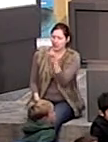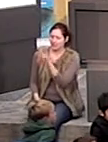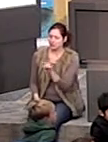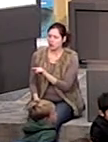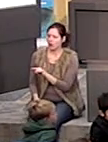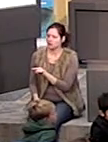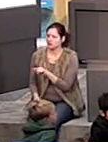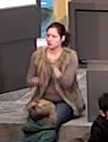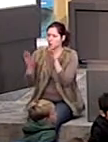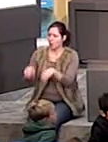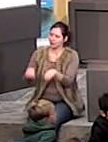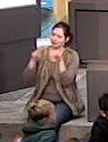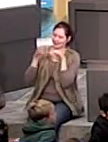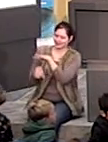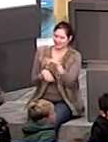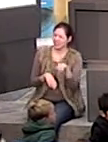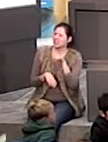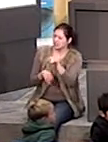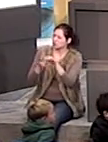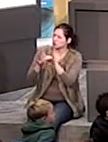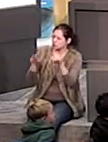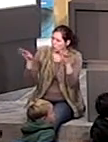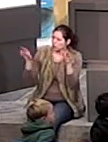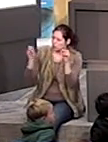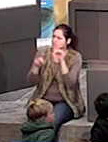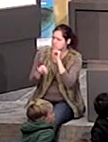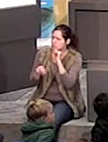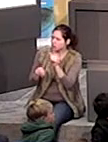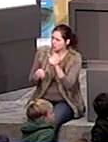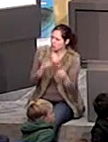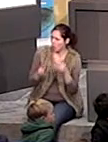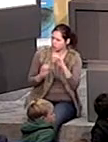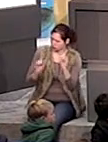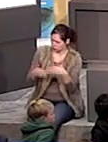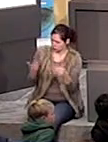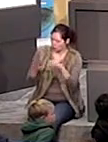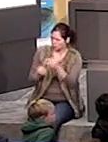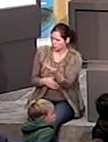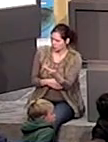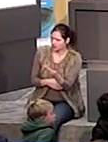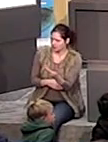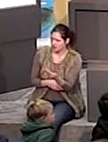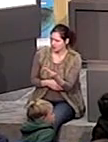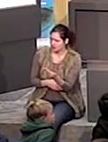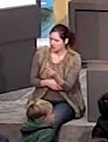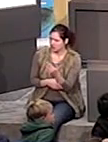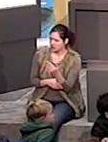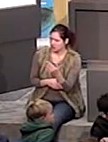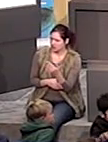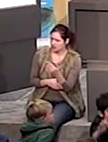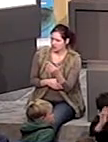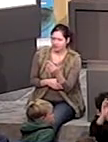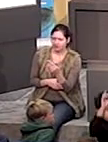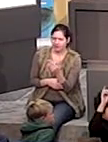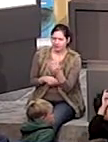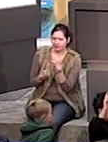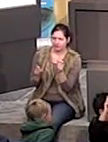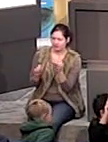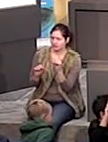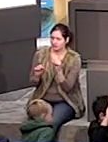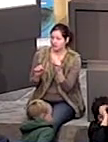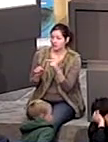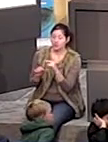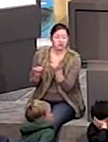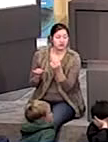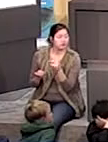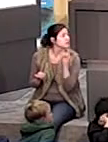en het ligt op het bed. Dat soort moppen kunnen door een robot gemaakt worden. Sterker nog, die worden deels zelfs al door robots gemaakt. Of